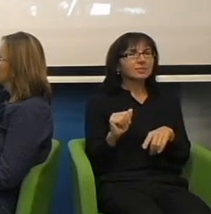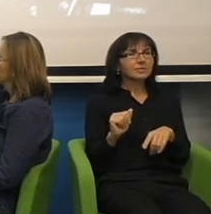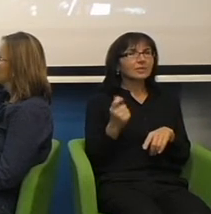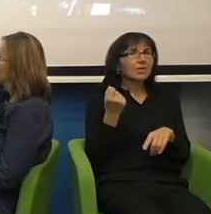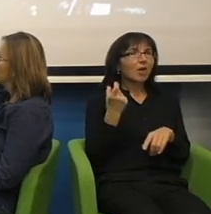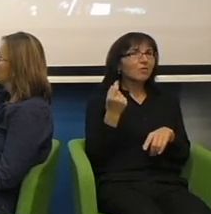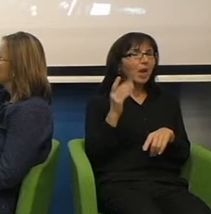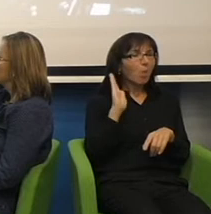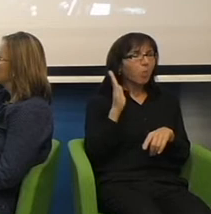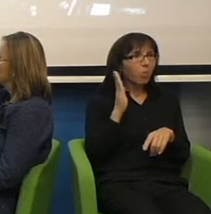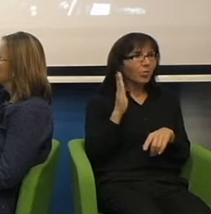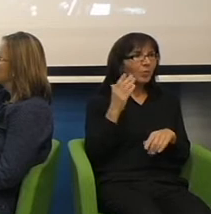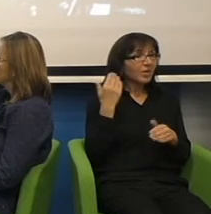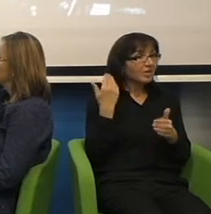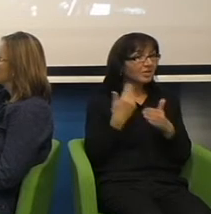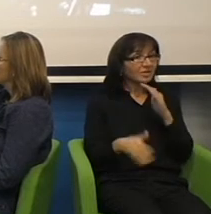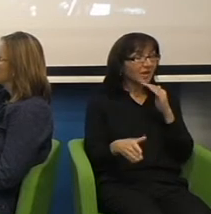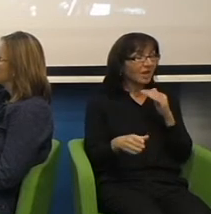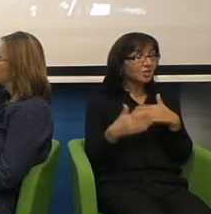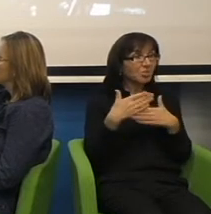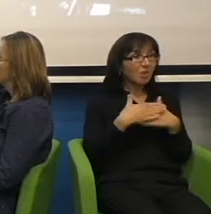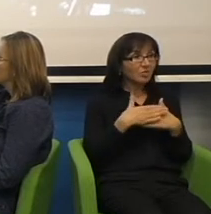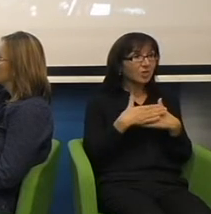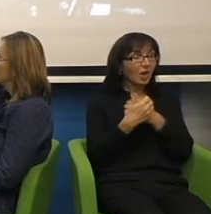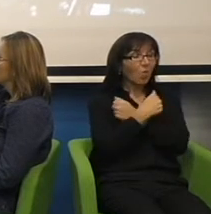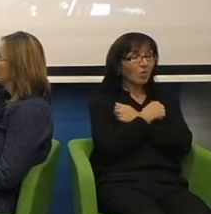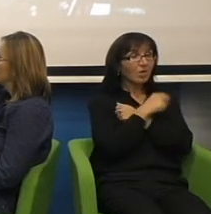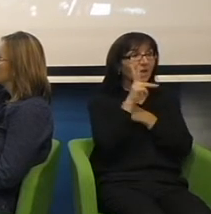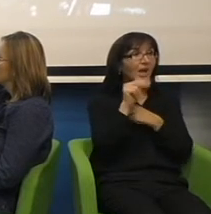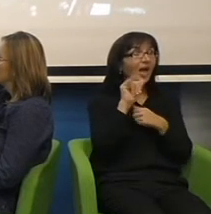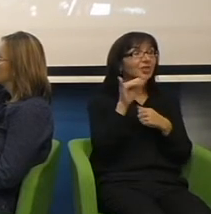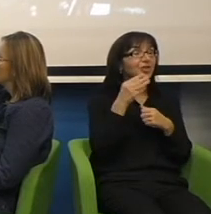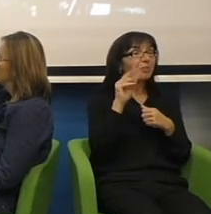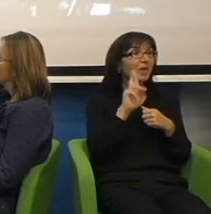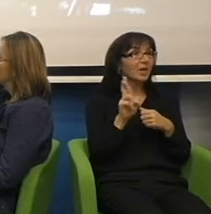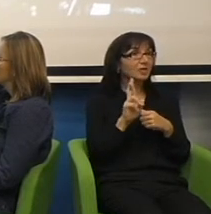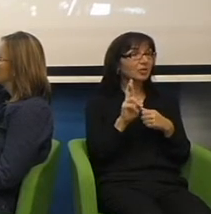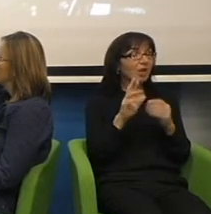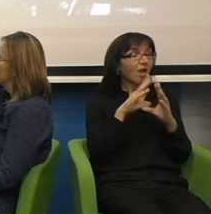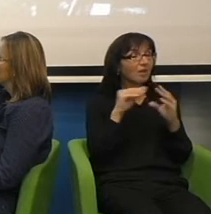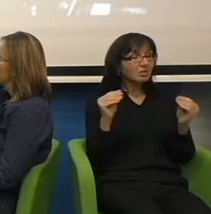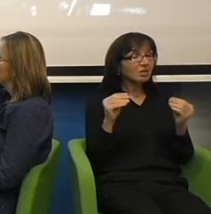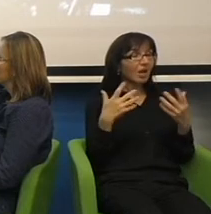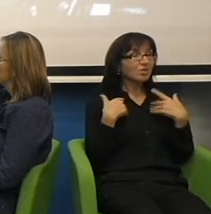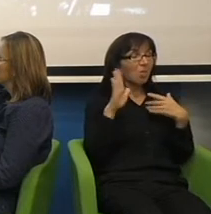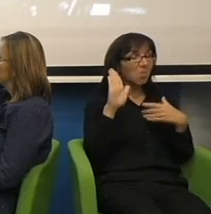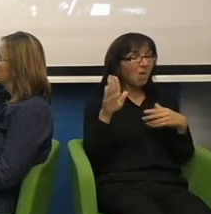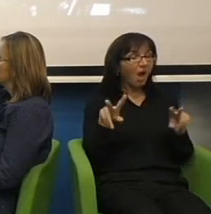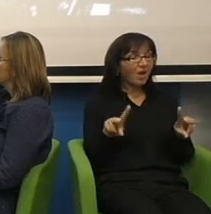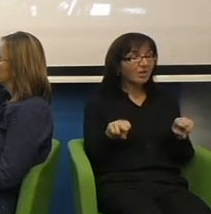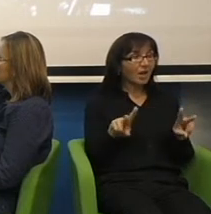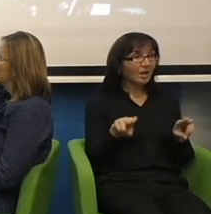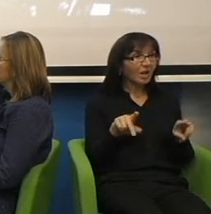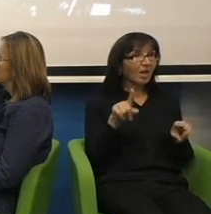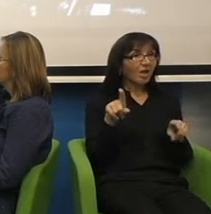chwilę później również traci męża. Ten ukochany Kazimierz znika z jej życia, Maraka. Ona jest